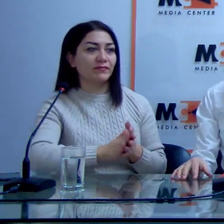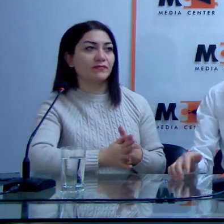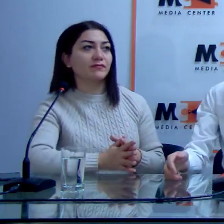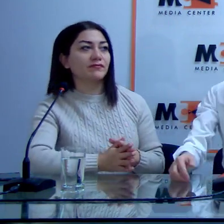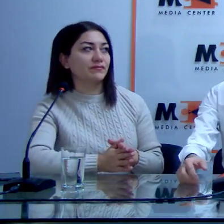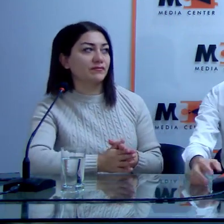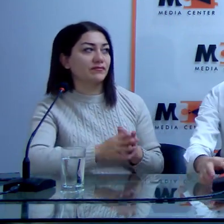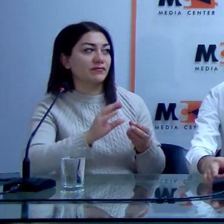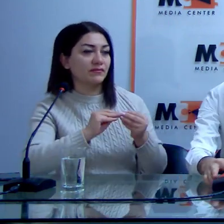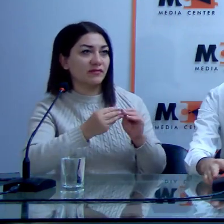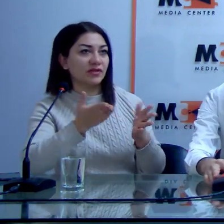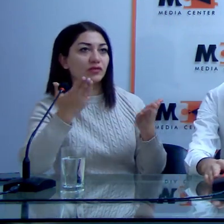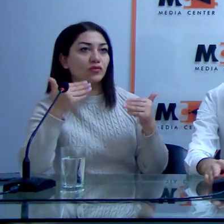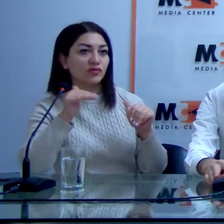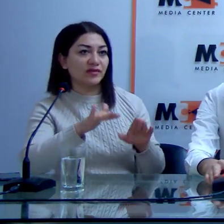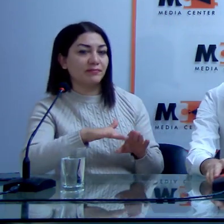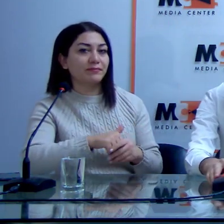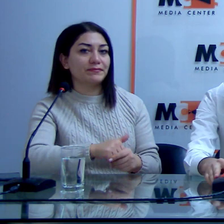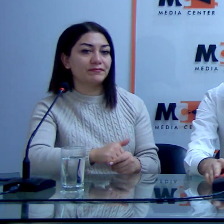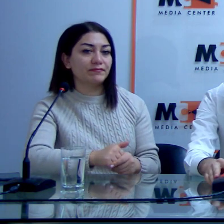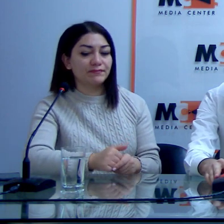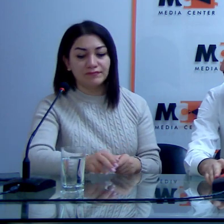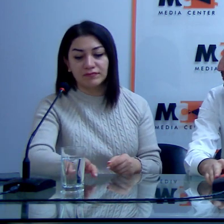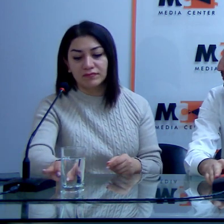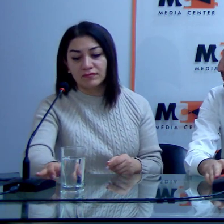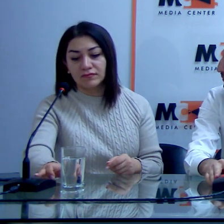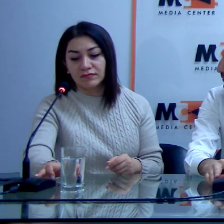կլու տուպի հետակայ